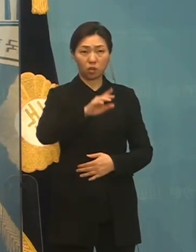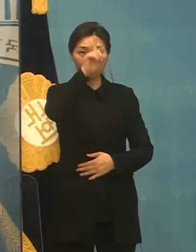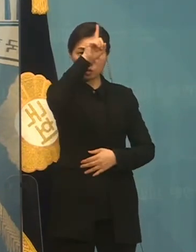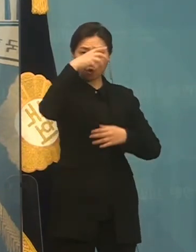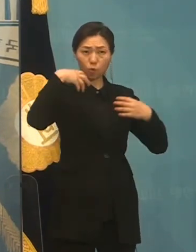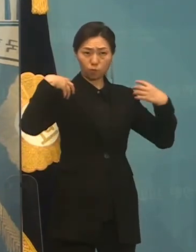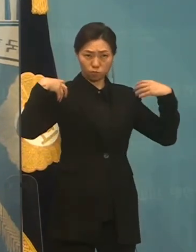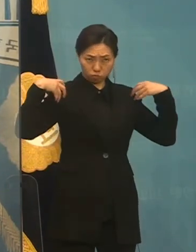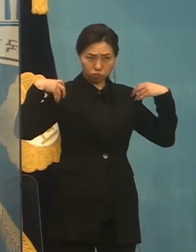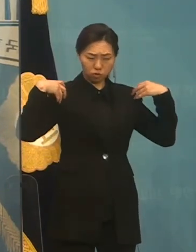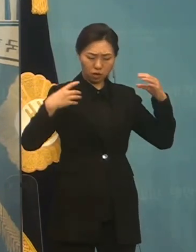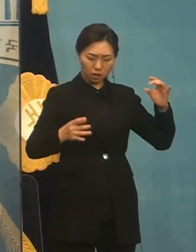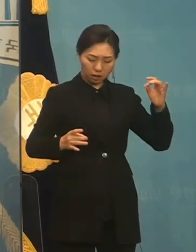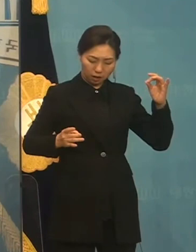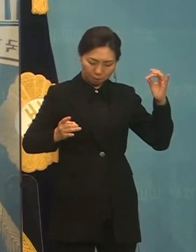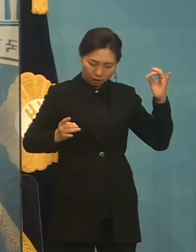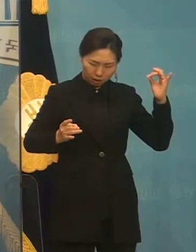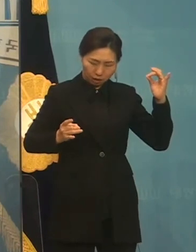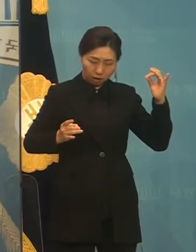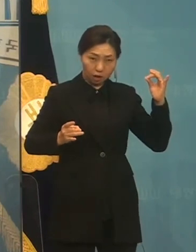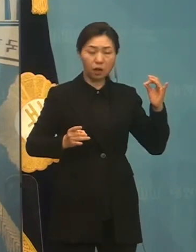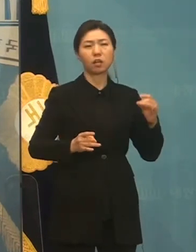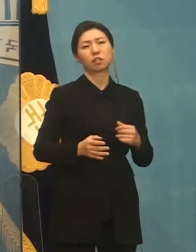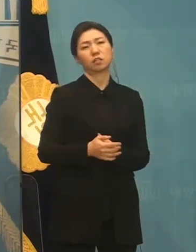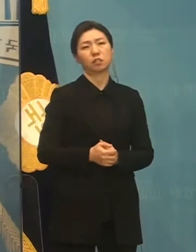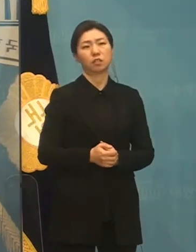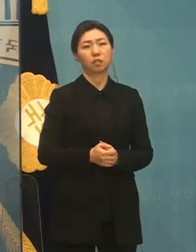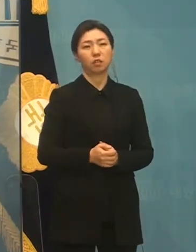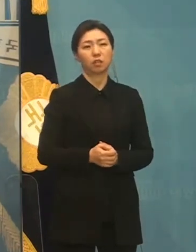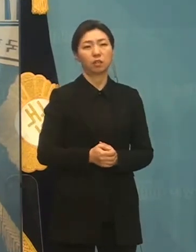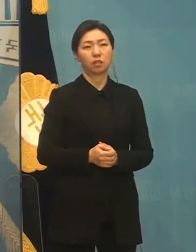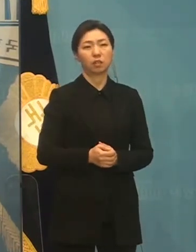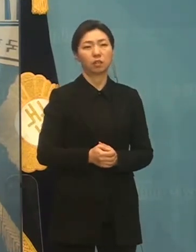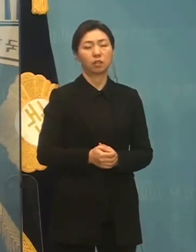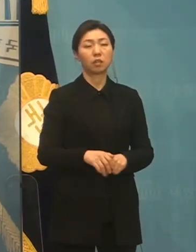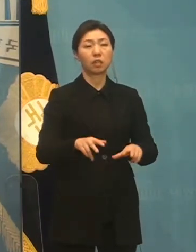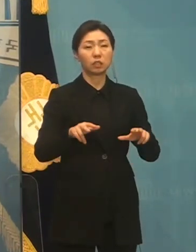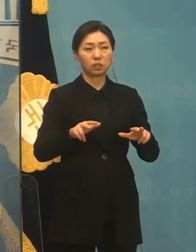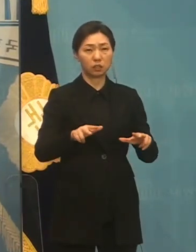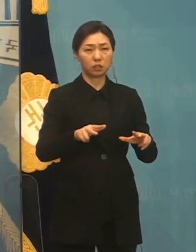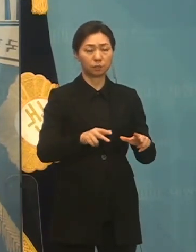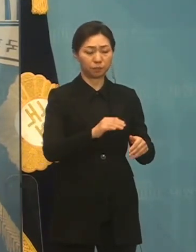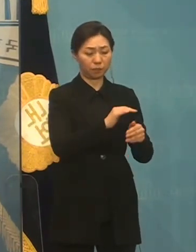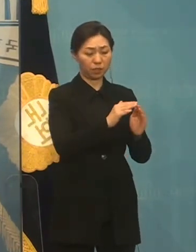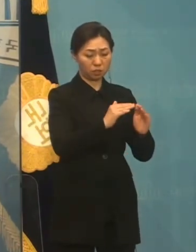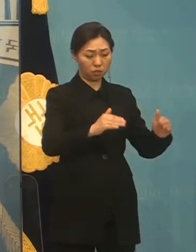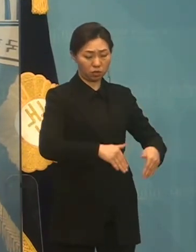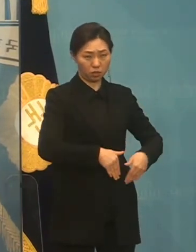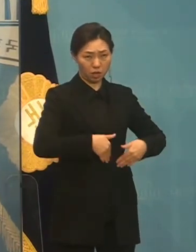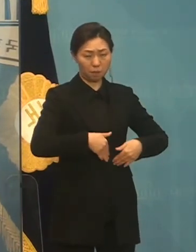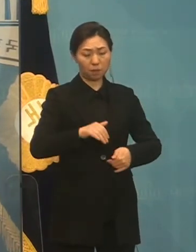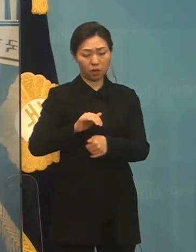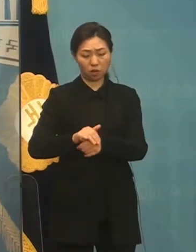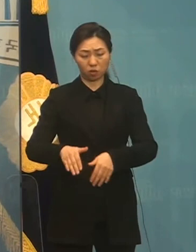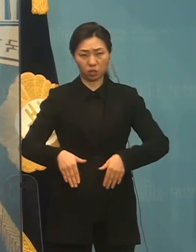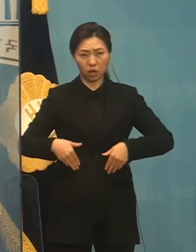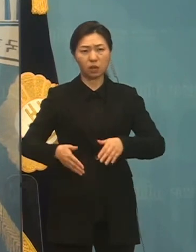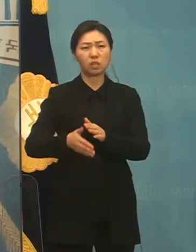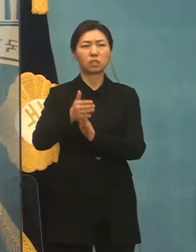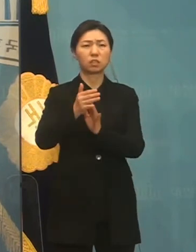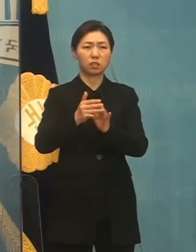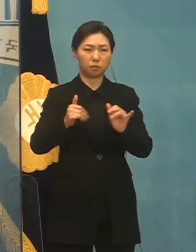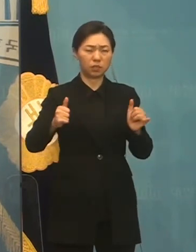있는 정부 당국에 다시 한번 시도민들의 뜻을 모아서 쌀